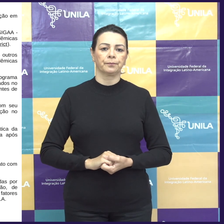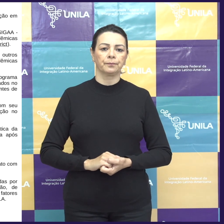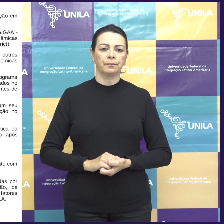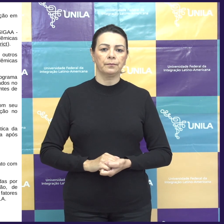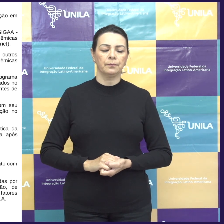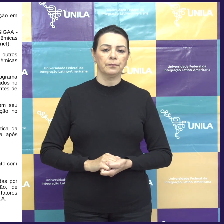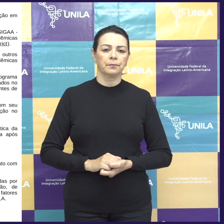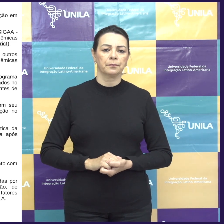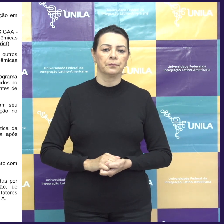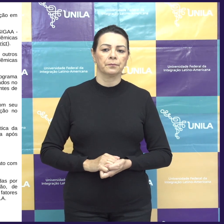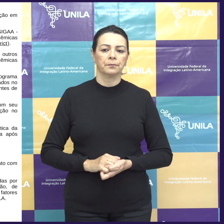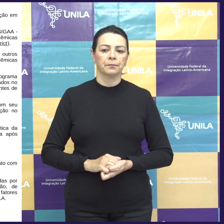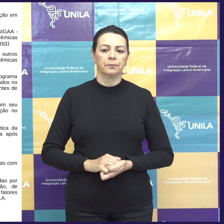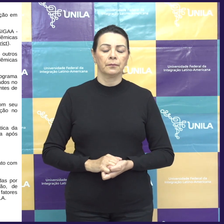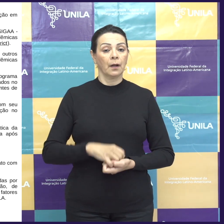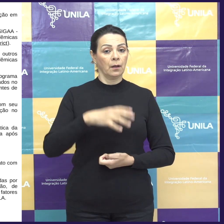secretaria.ppgri@unila.edu.br.